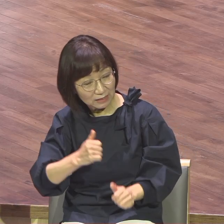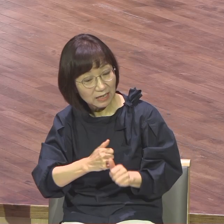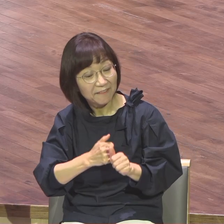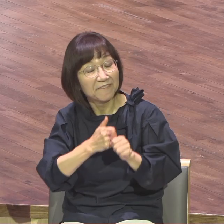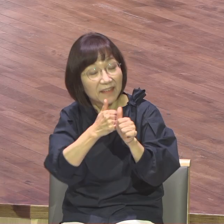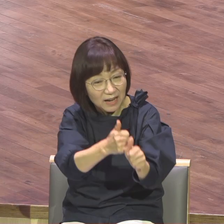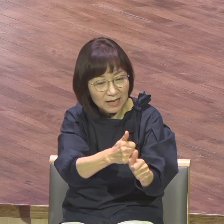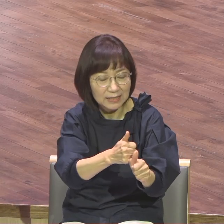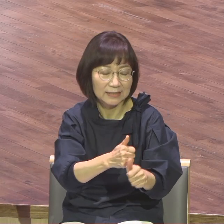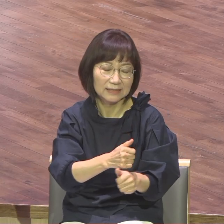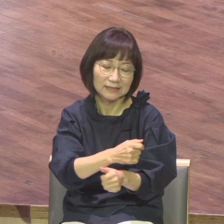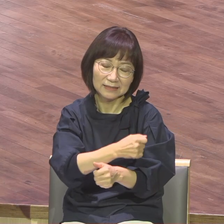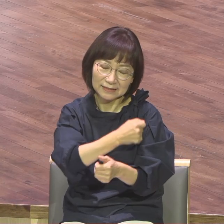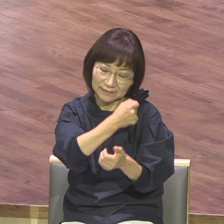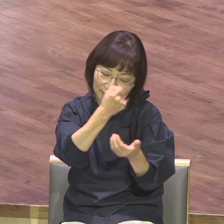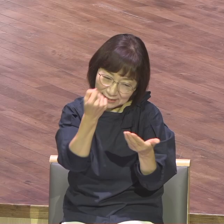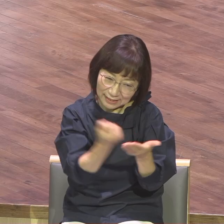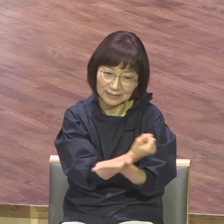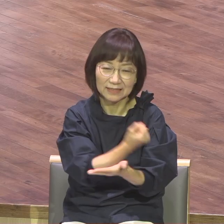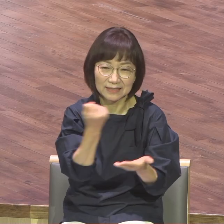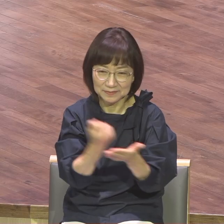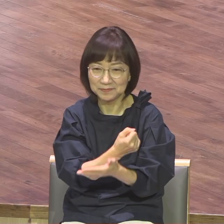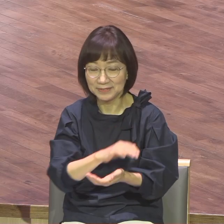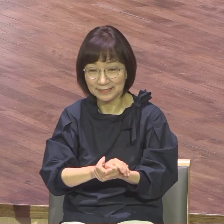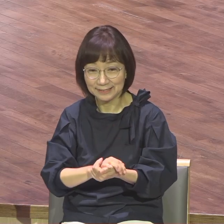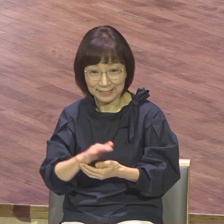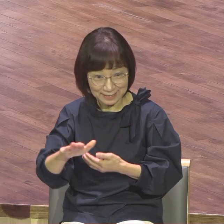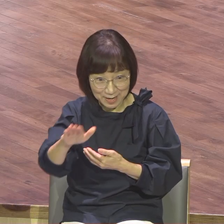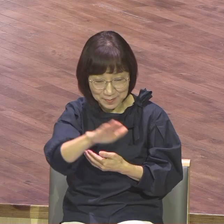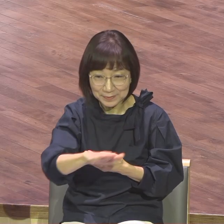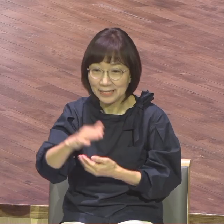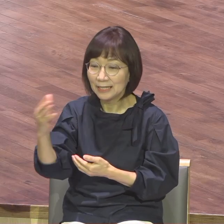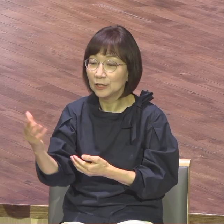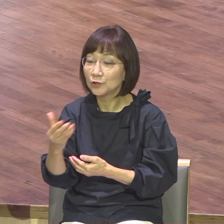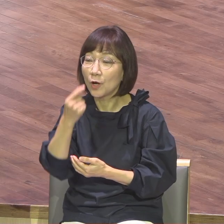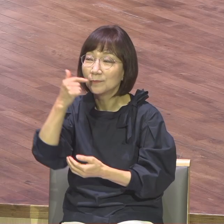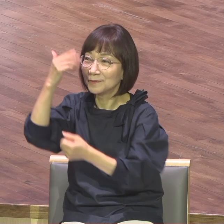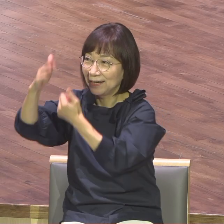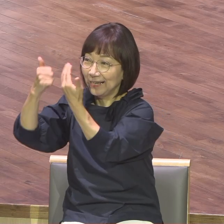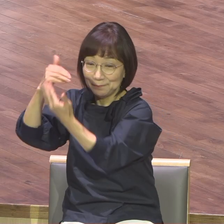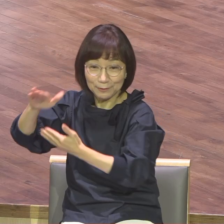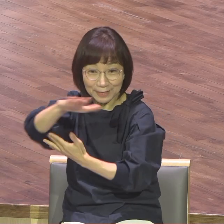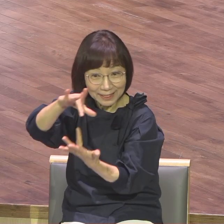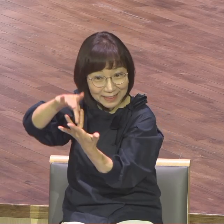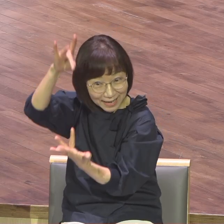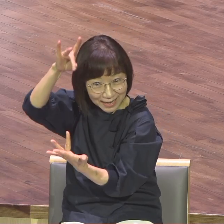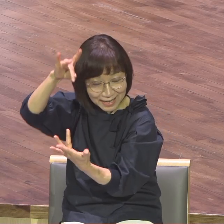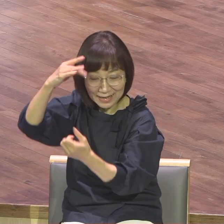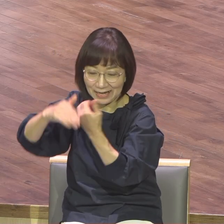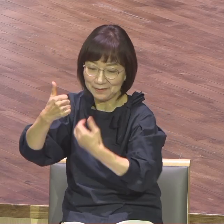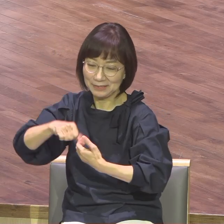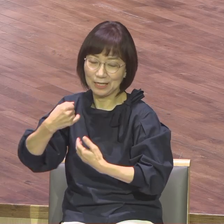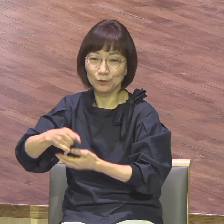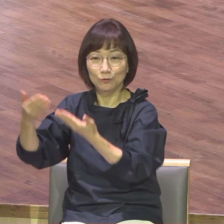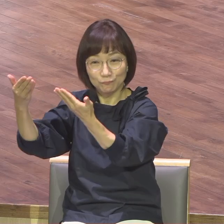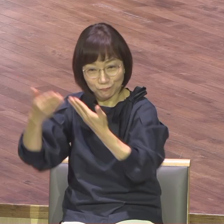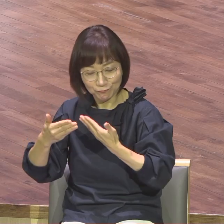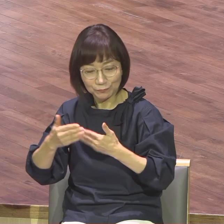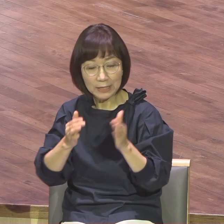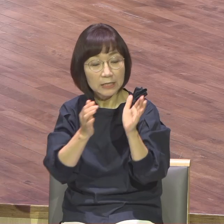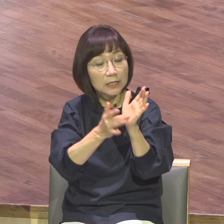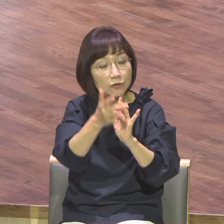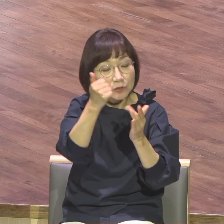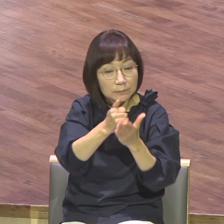성도들, 성부 하나님의 택하심과 자녀 삼으심, 성자 예수님의 죄 사함과